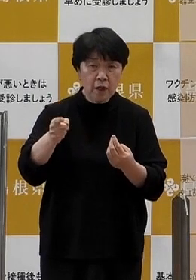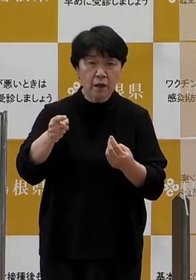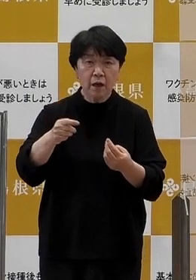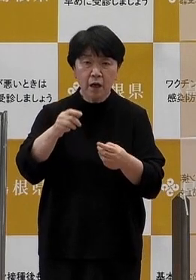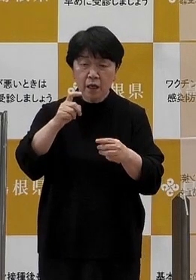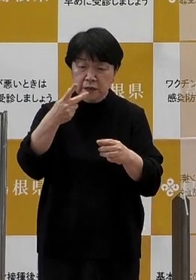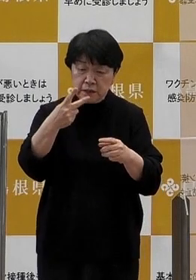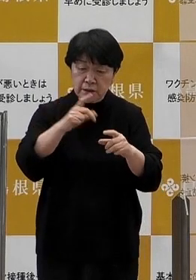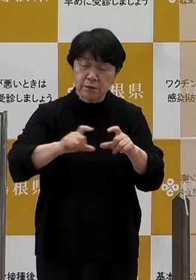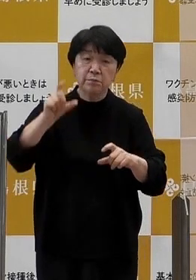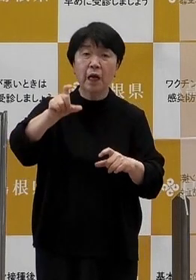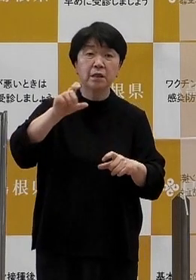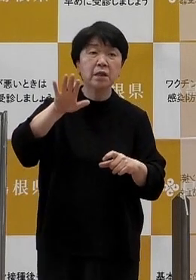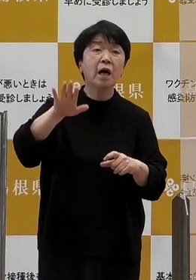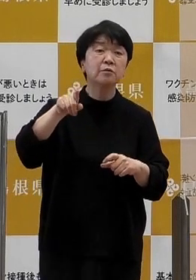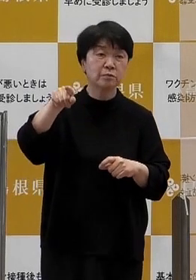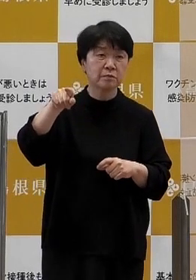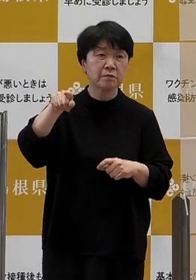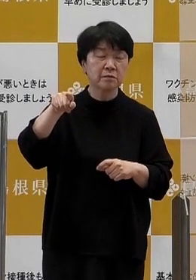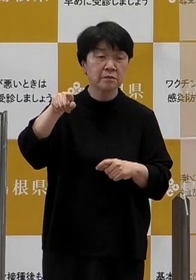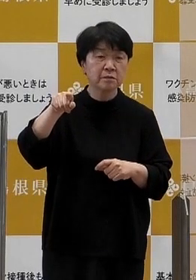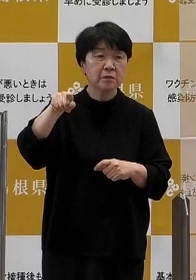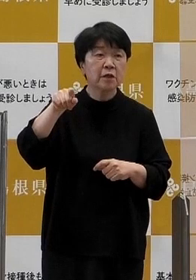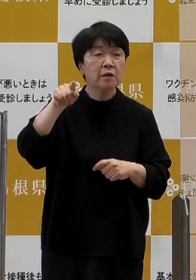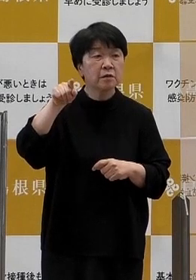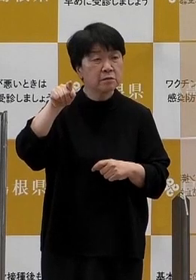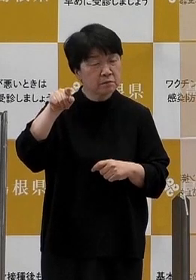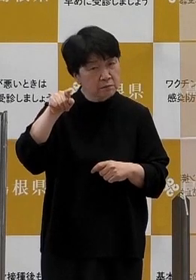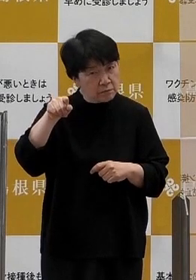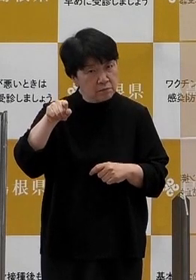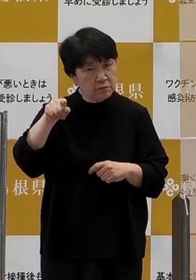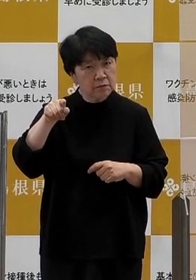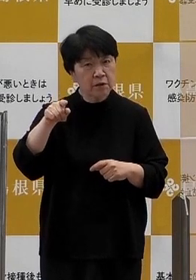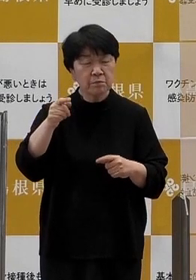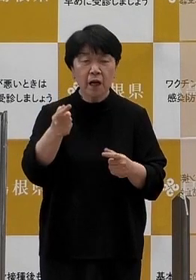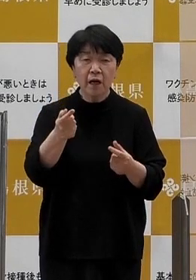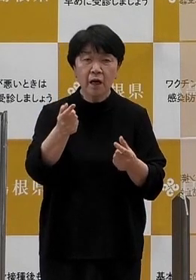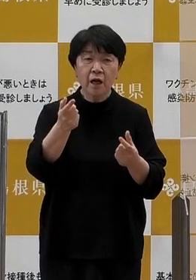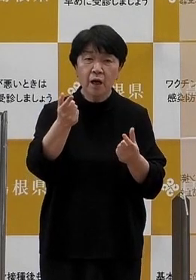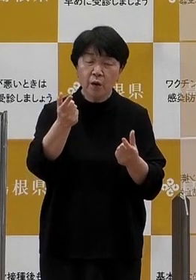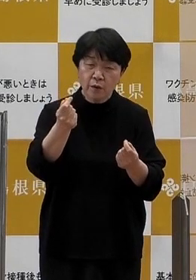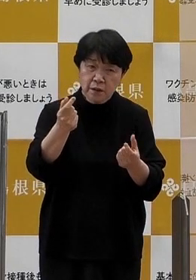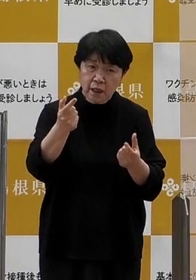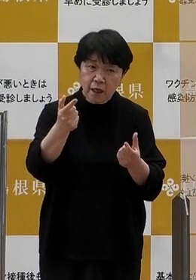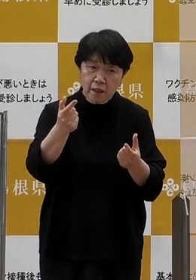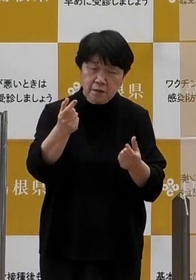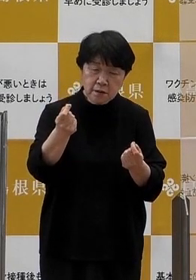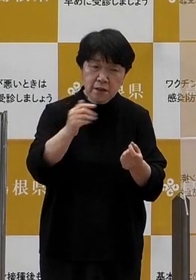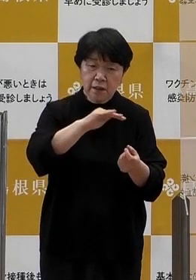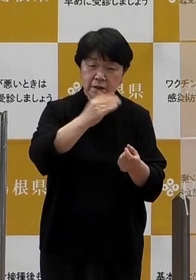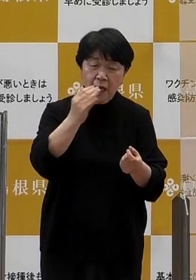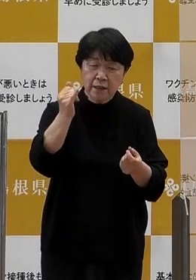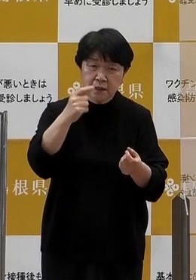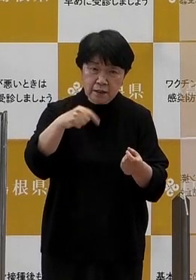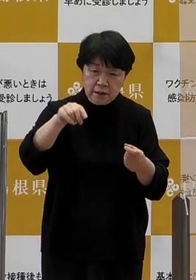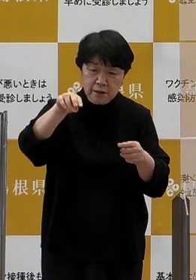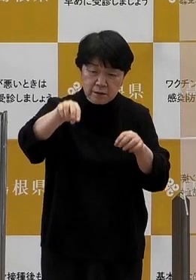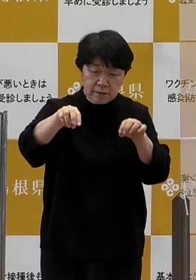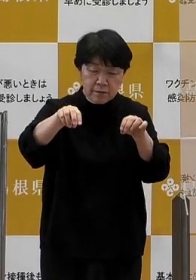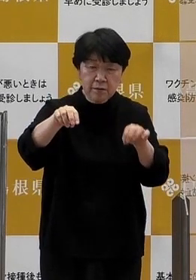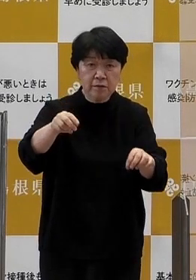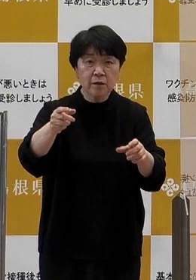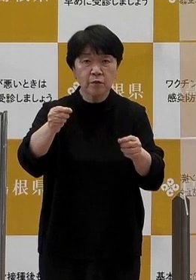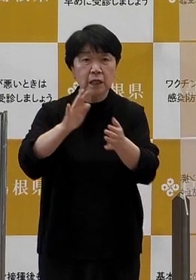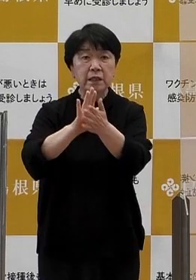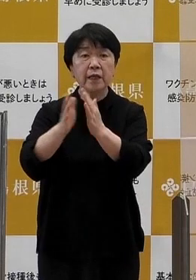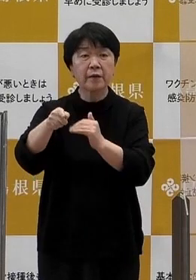染者数倍ですよ。だからまあ同じようなあの山陰側の県ですよね。そういう県、別に